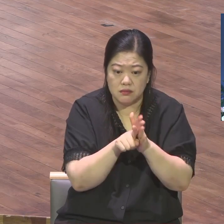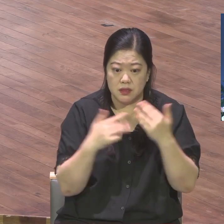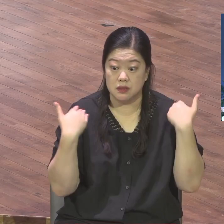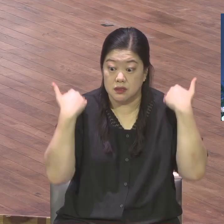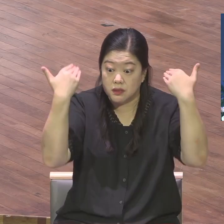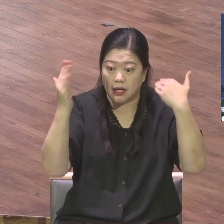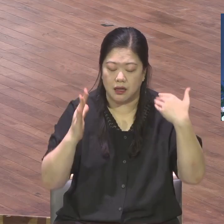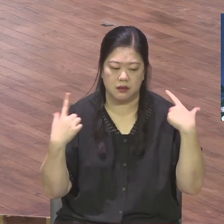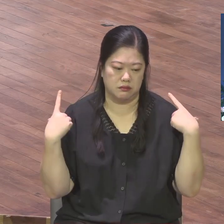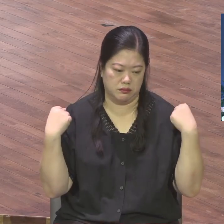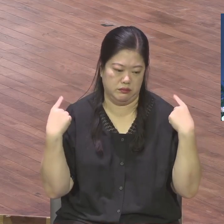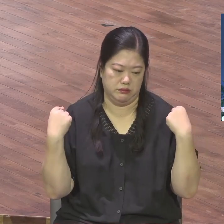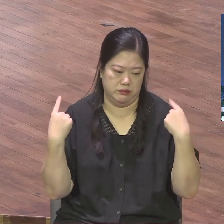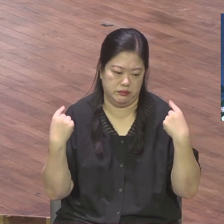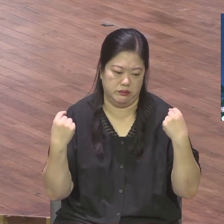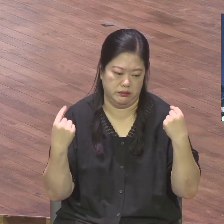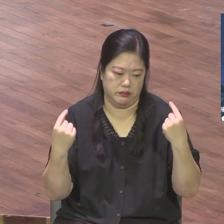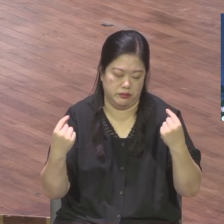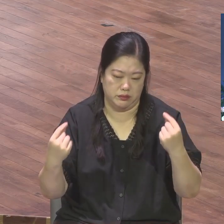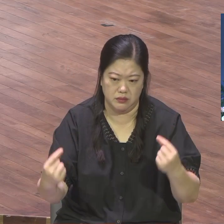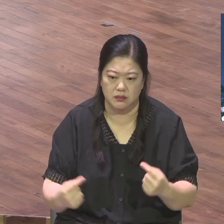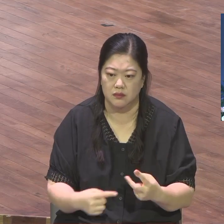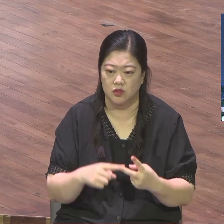그러니까 계속 불신앙 지금 말만 하는 겁니다.